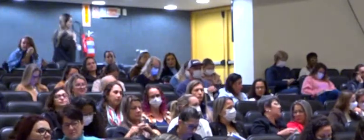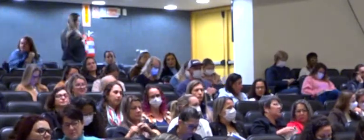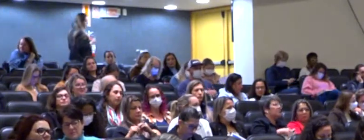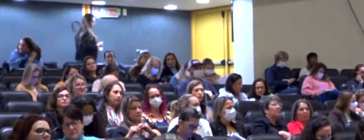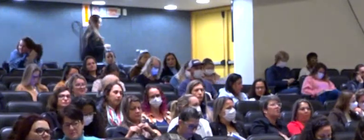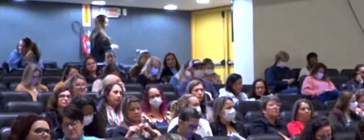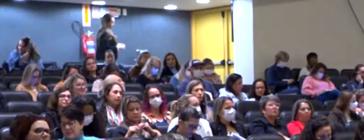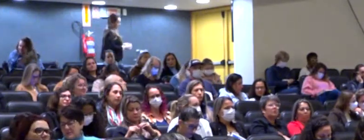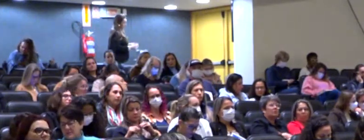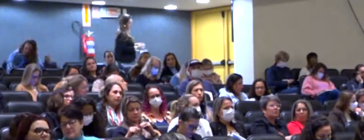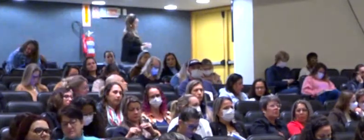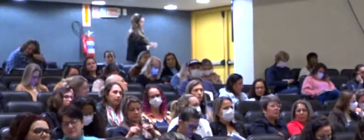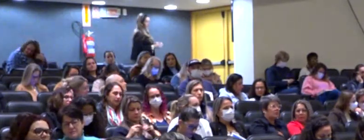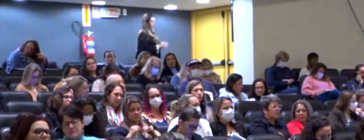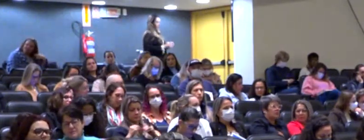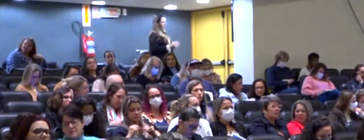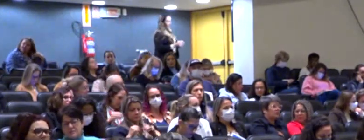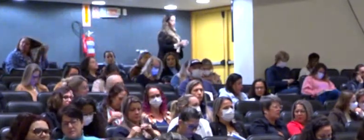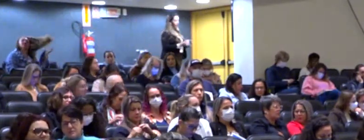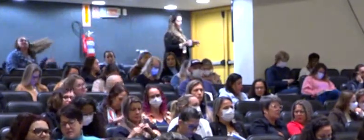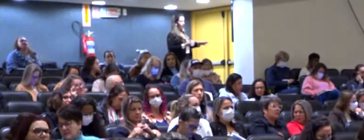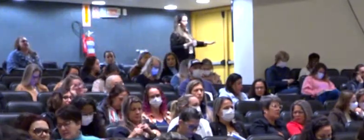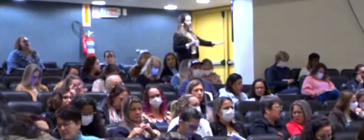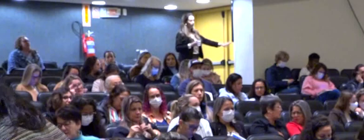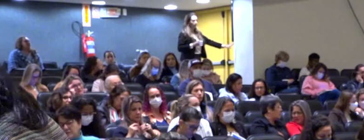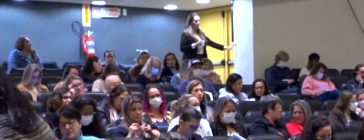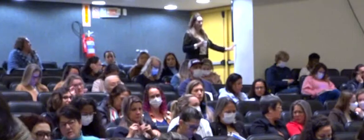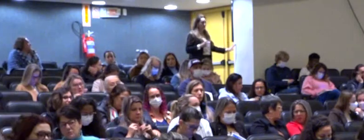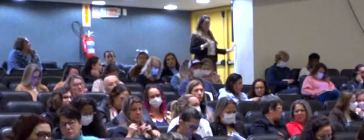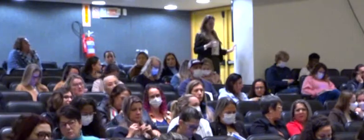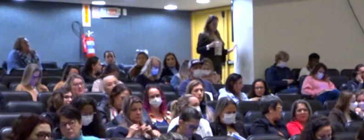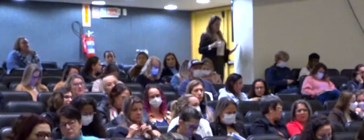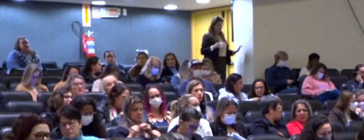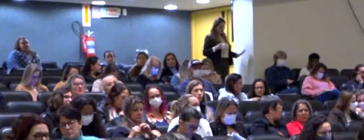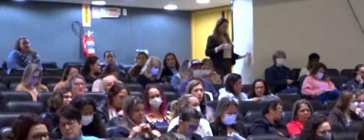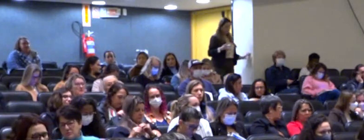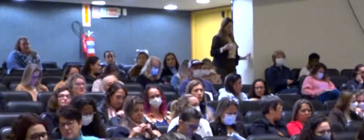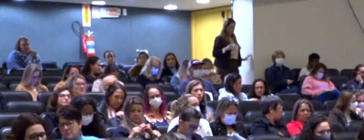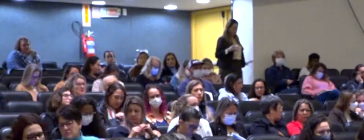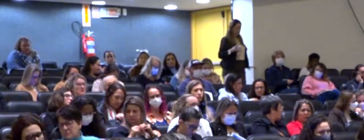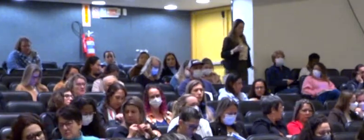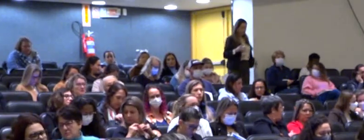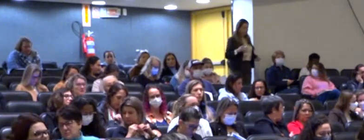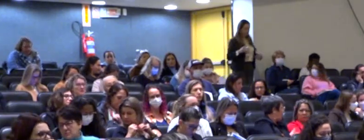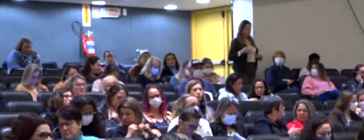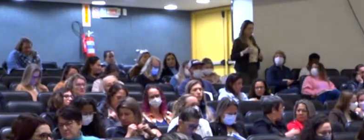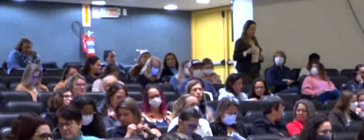explanação bncc educação infantil contextos nacional e municipal